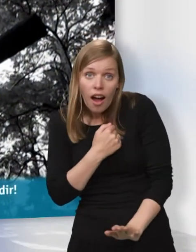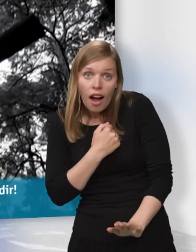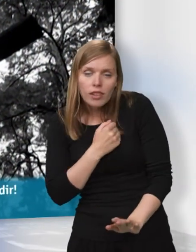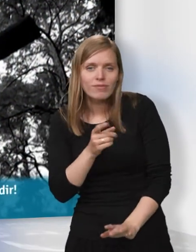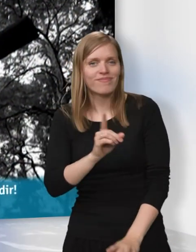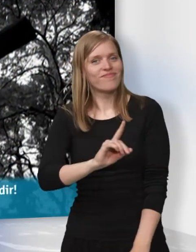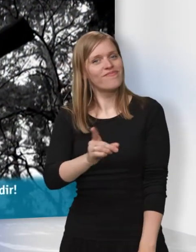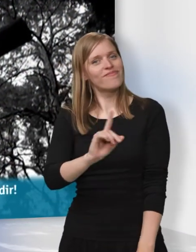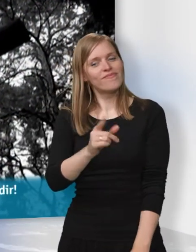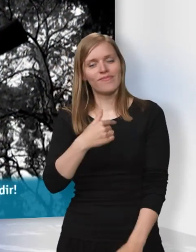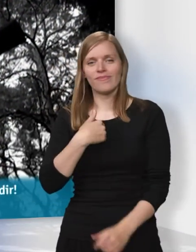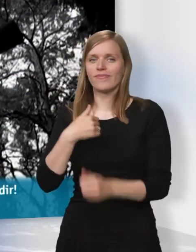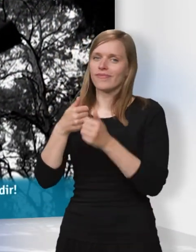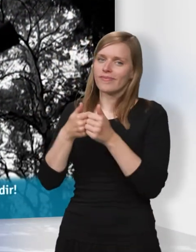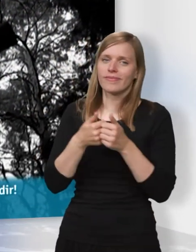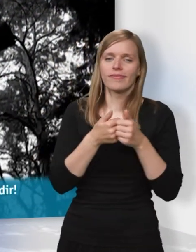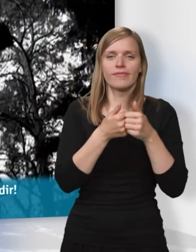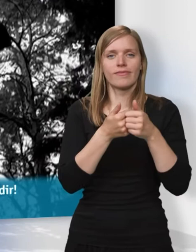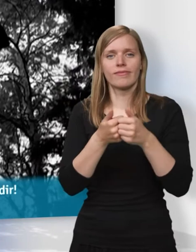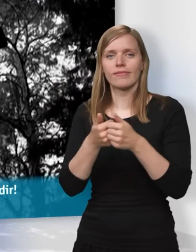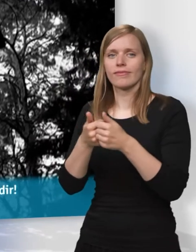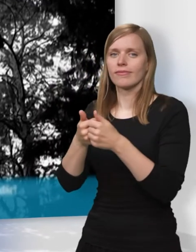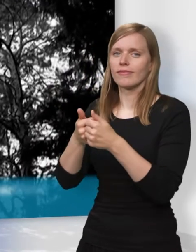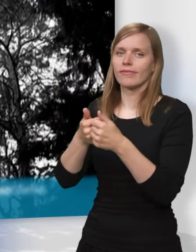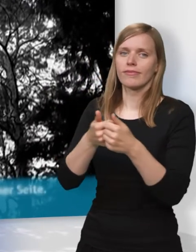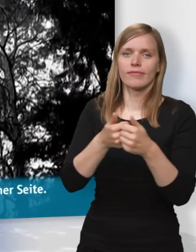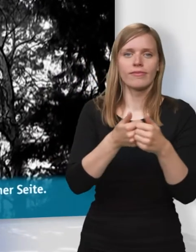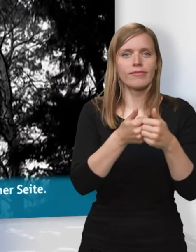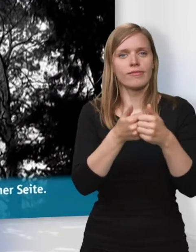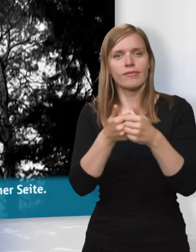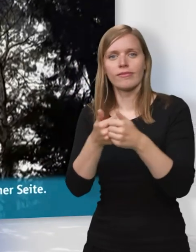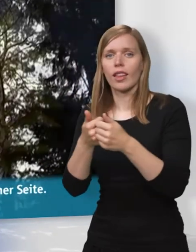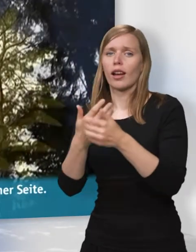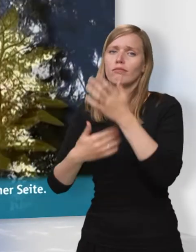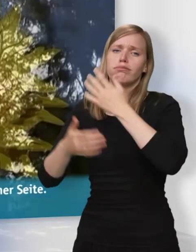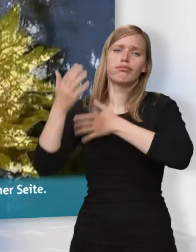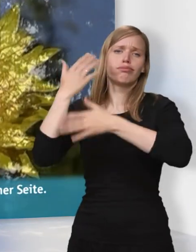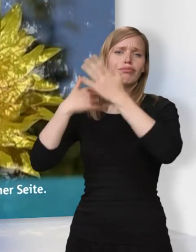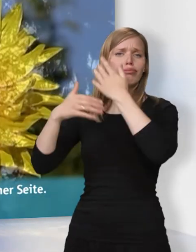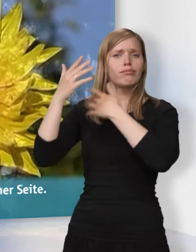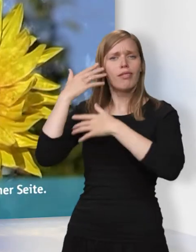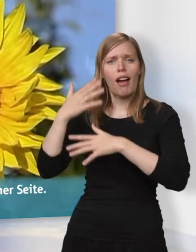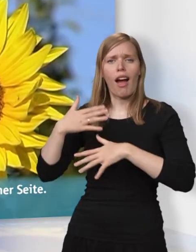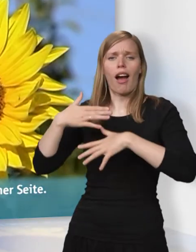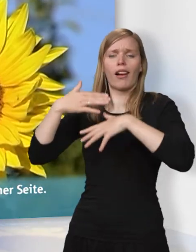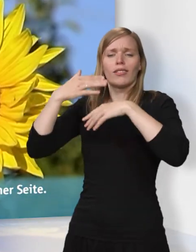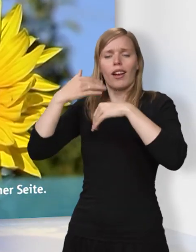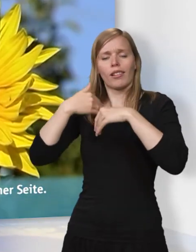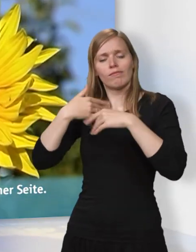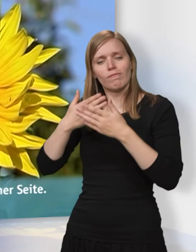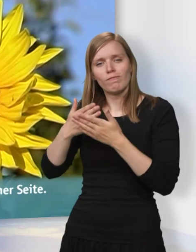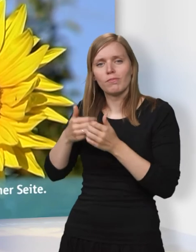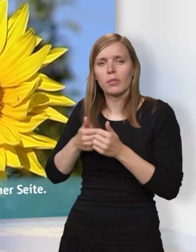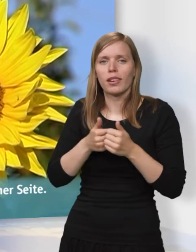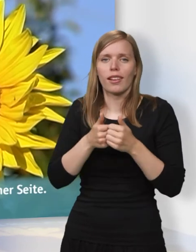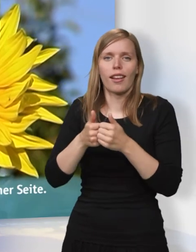Hab keine Angst, ich bin bei dir. Schon seit eh und je